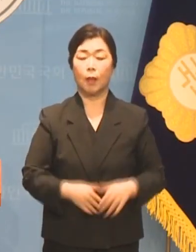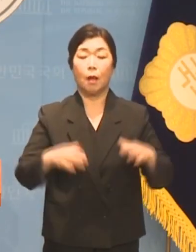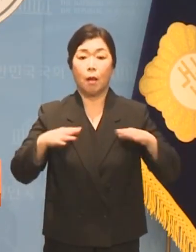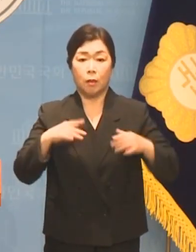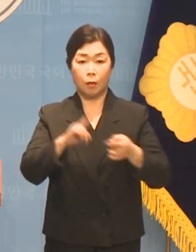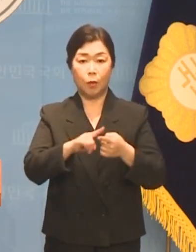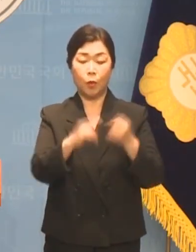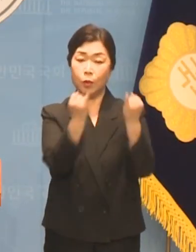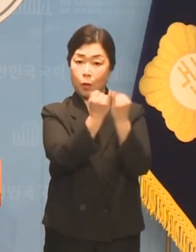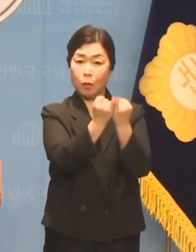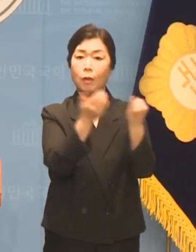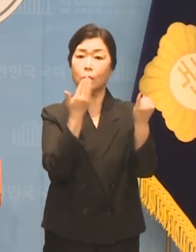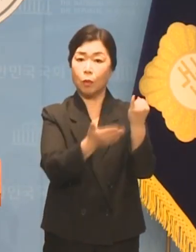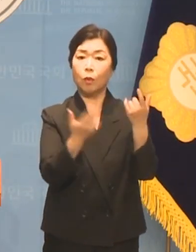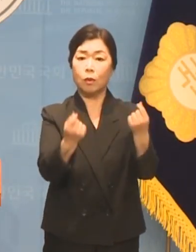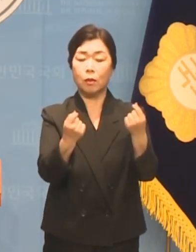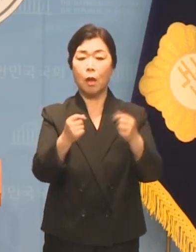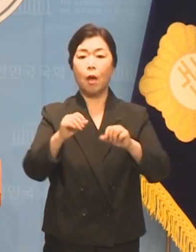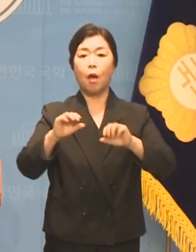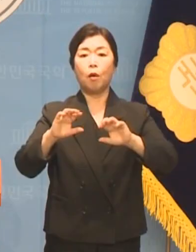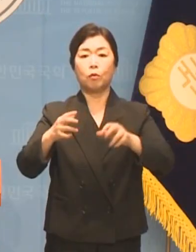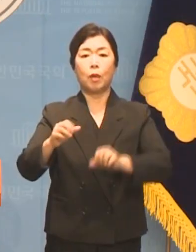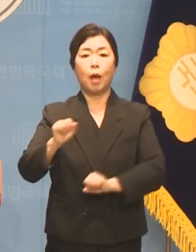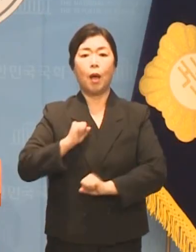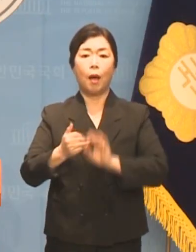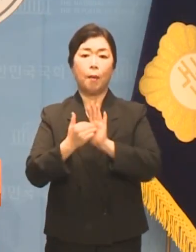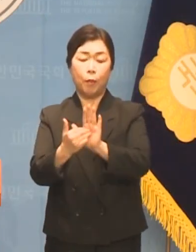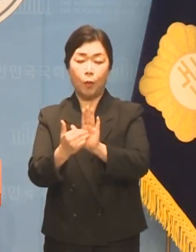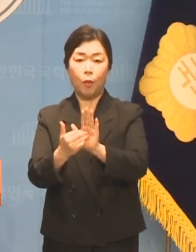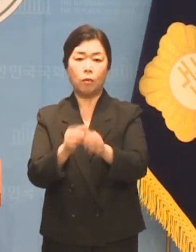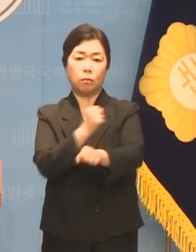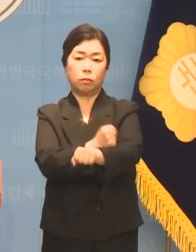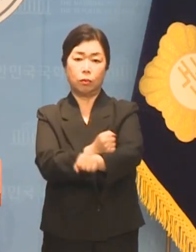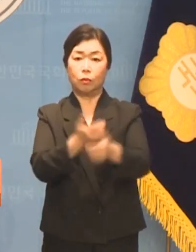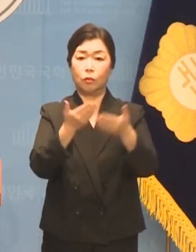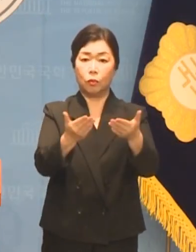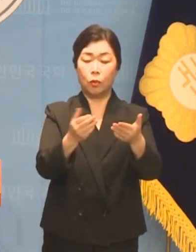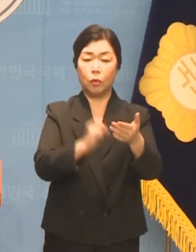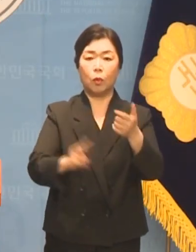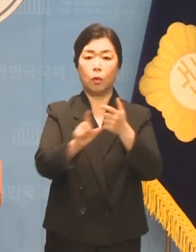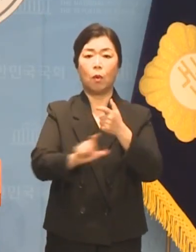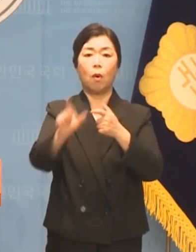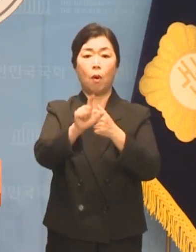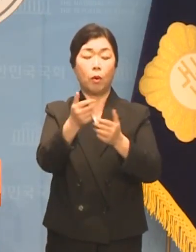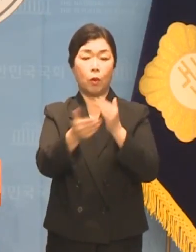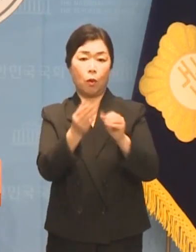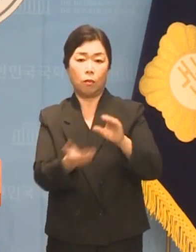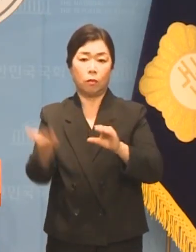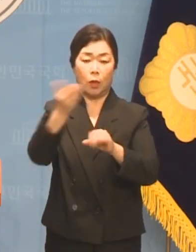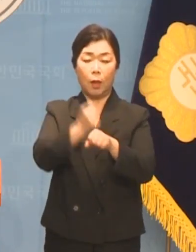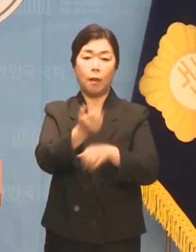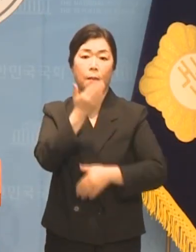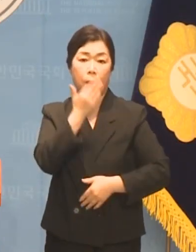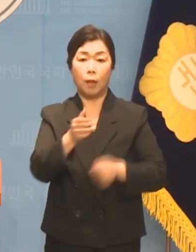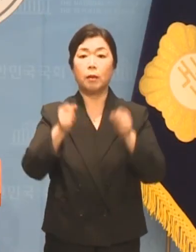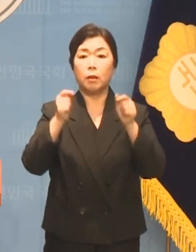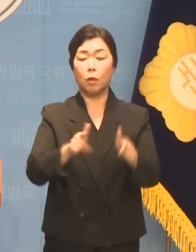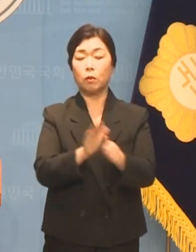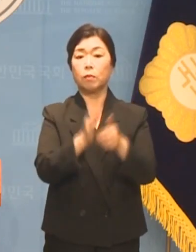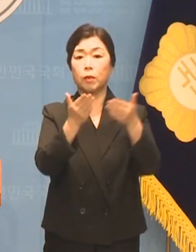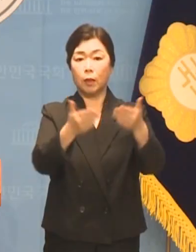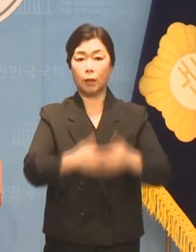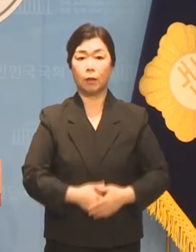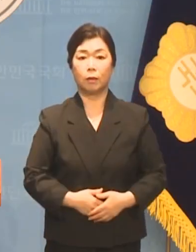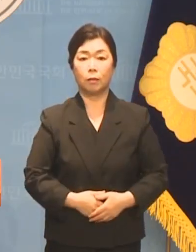우리 여성들에게도 국가 안보에 기여하고 커리어 점프를 할 기회를 제공합니다. K